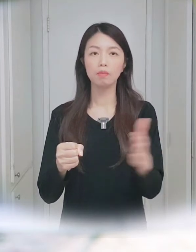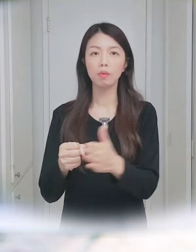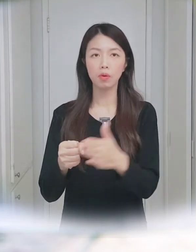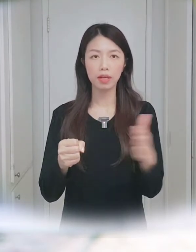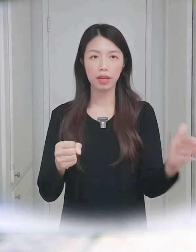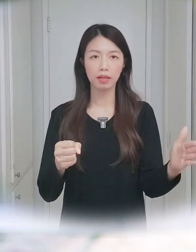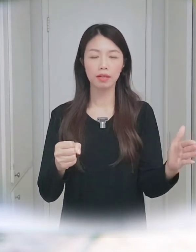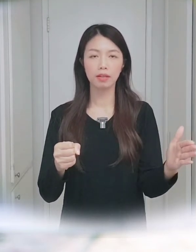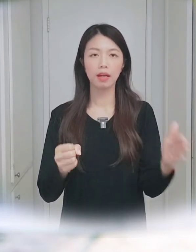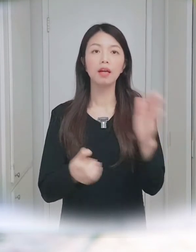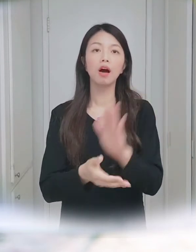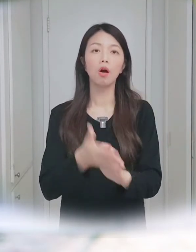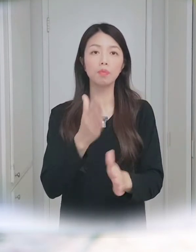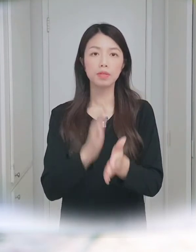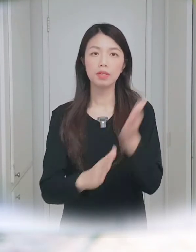돼요. 뭐뭐니,